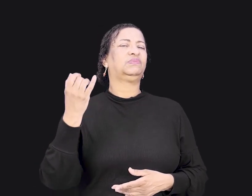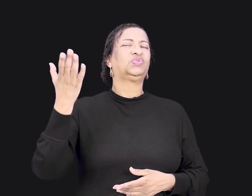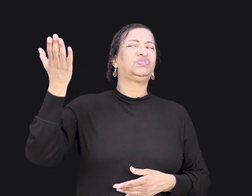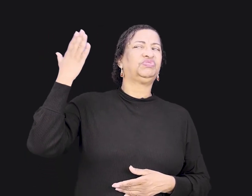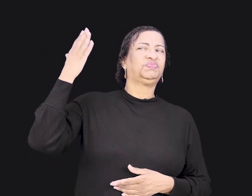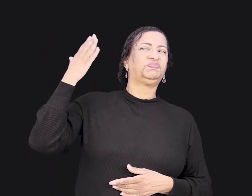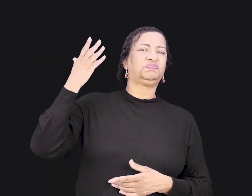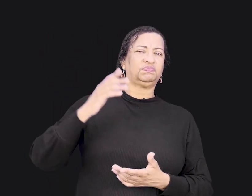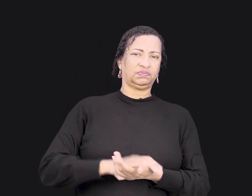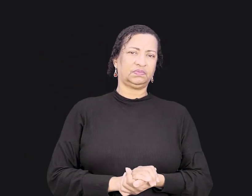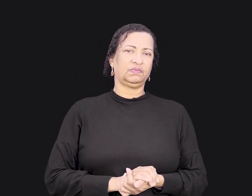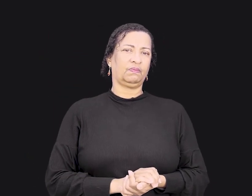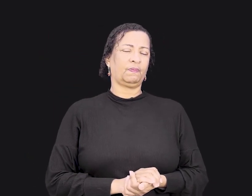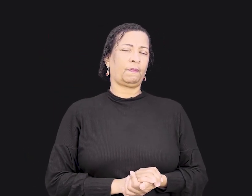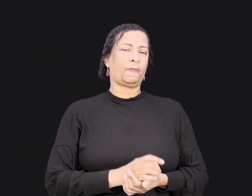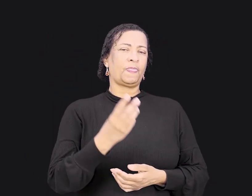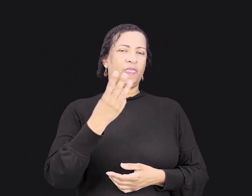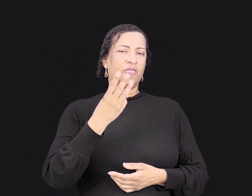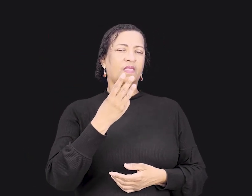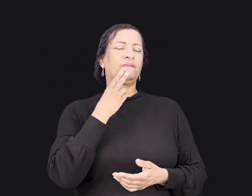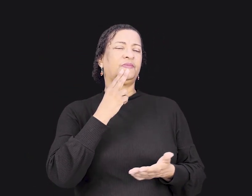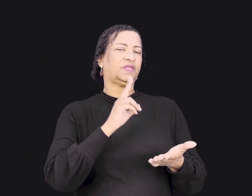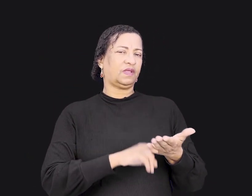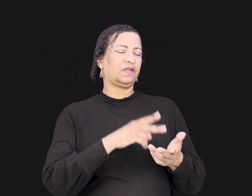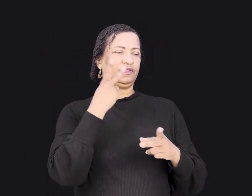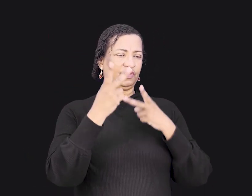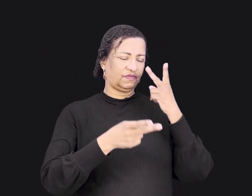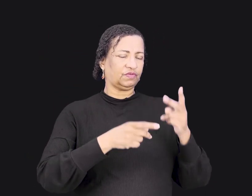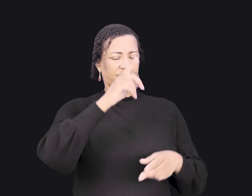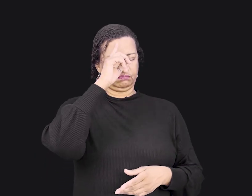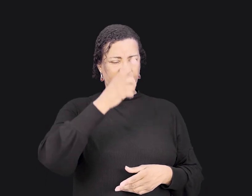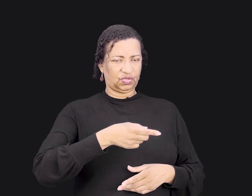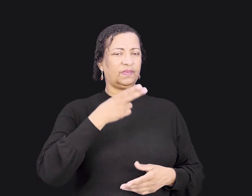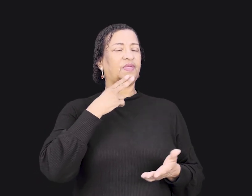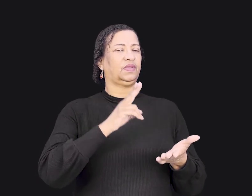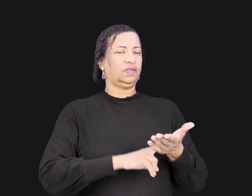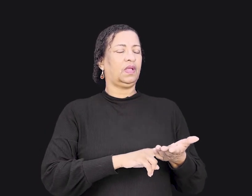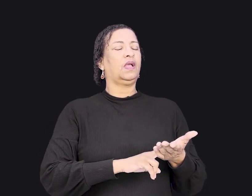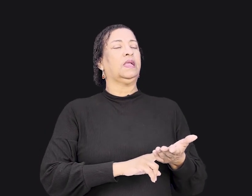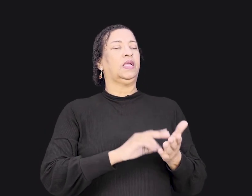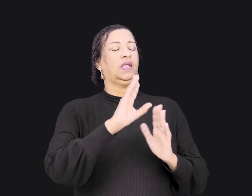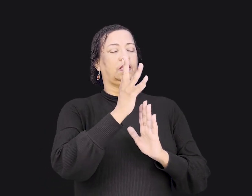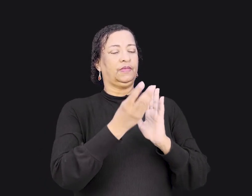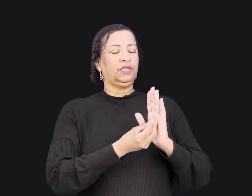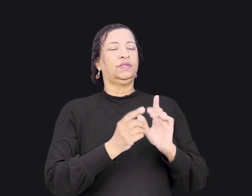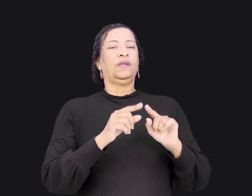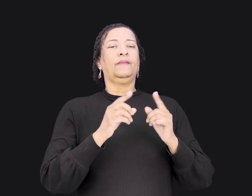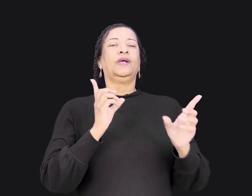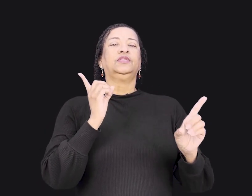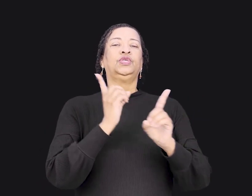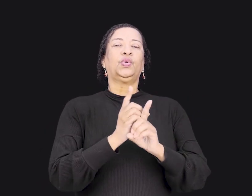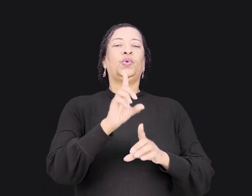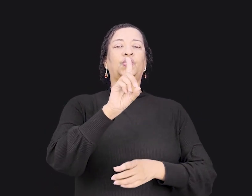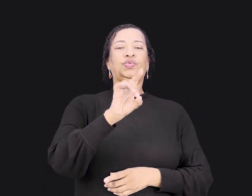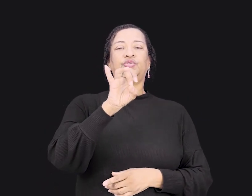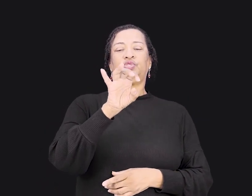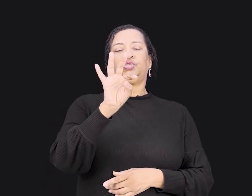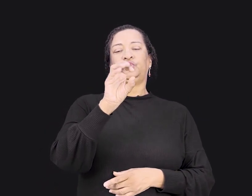9 e 10 da sua terceira carta que tinha mandado uma carta para a igreja, mas que tinha encontrado Diótrefes, que gostava de estar entre